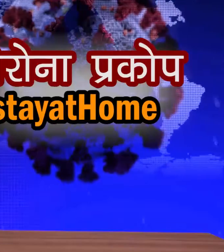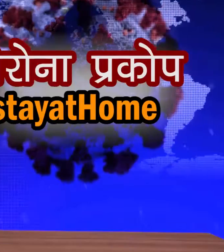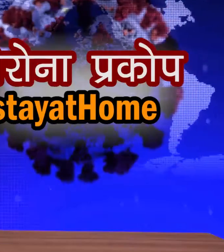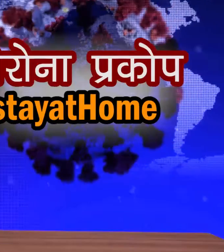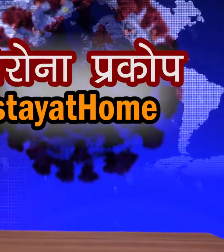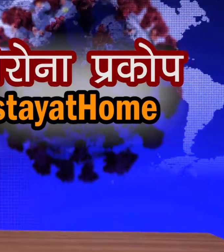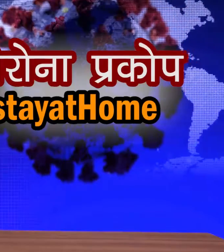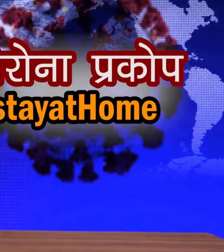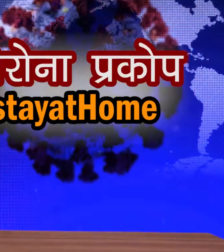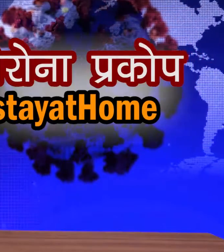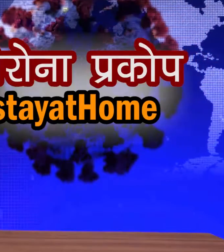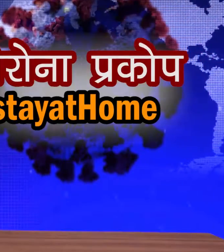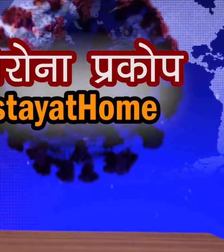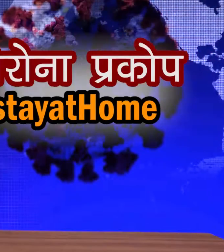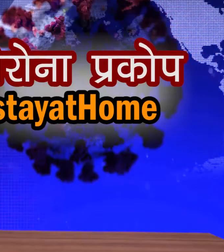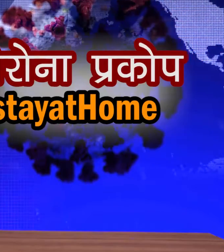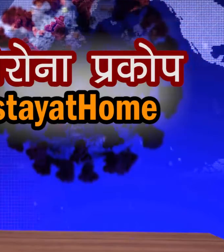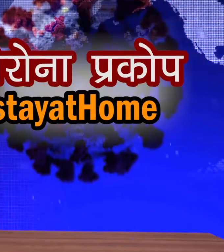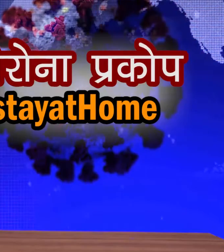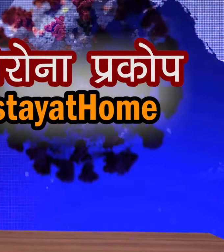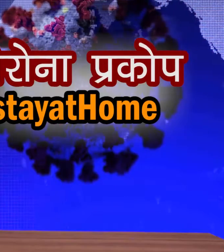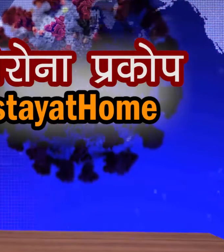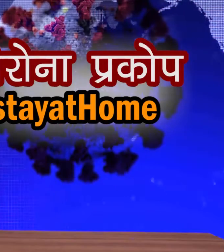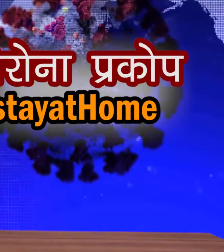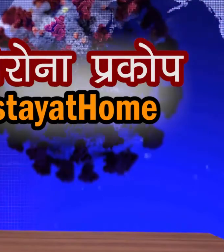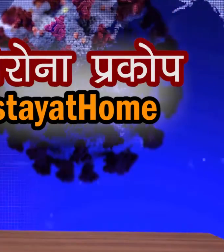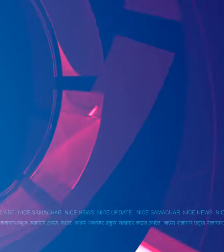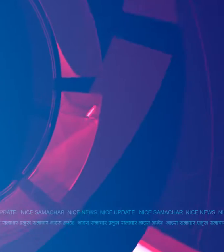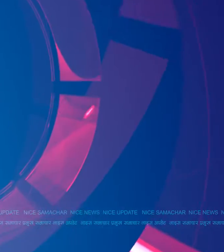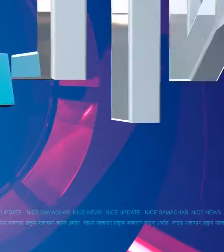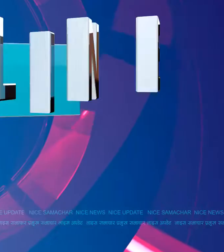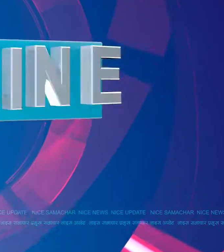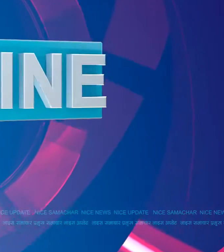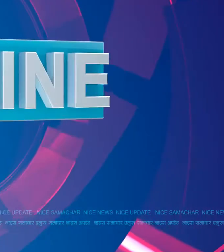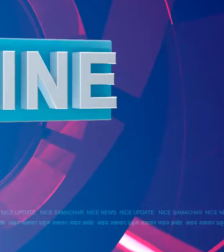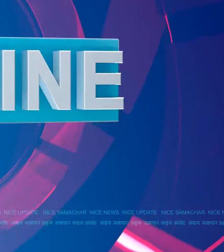नमस्कार, नयाँ समाचारमा स्वागत छ। म आरती। सुरु गरौं प्रमुख समाचारहरूबाट।